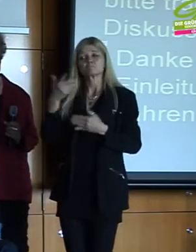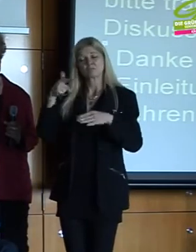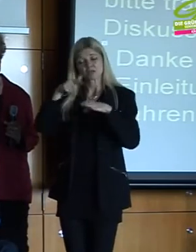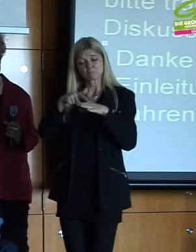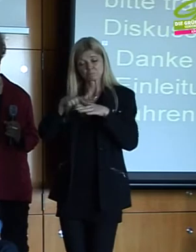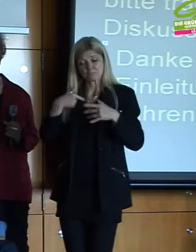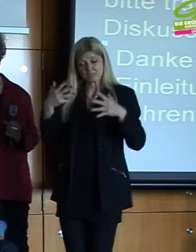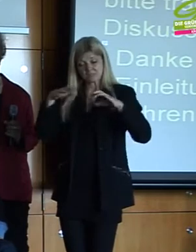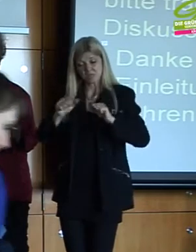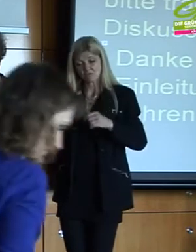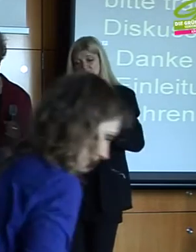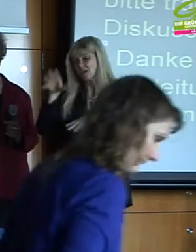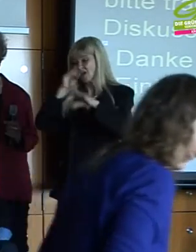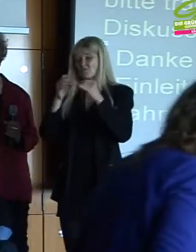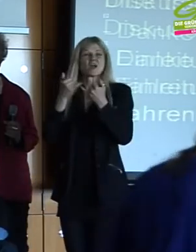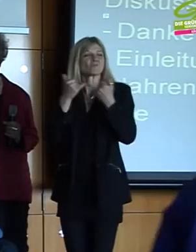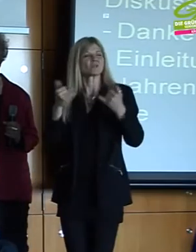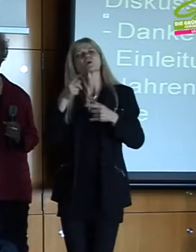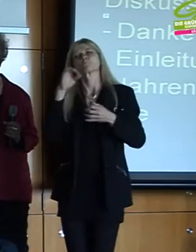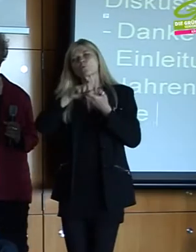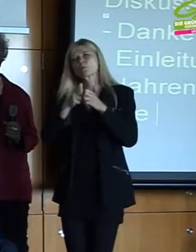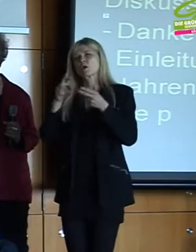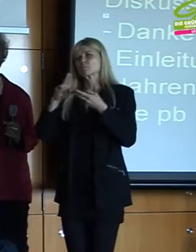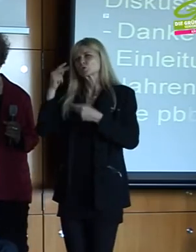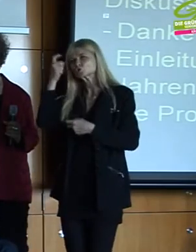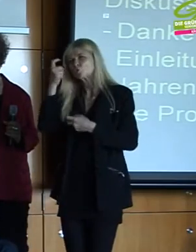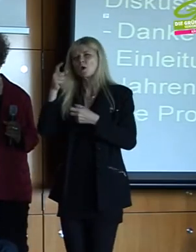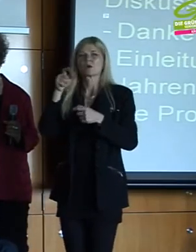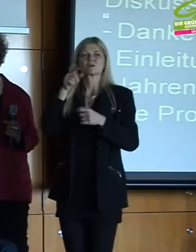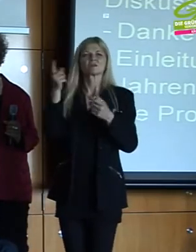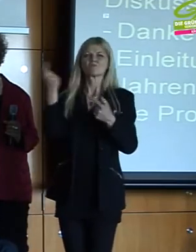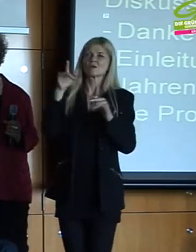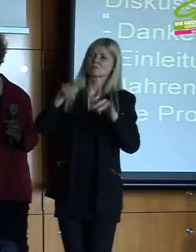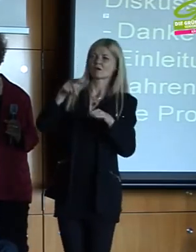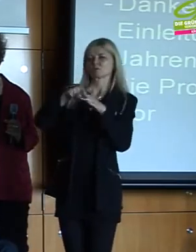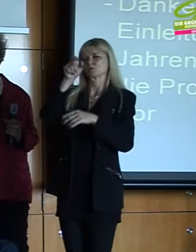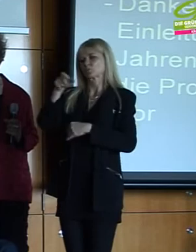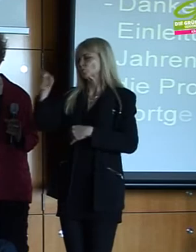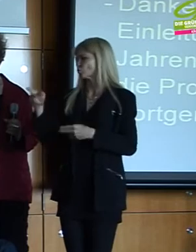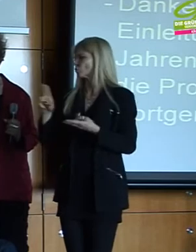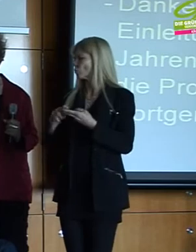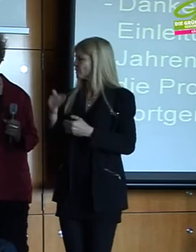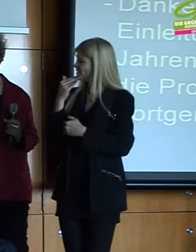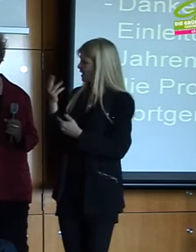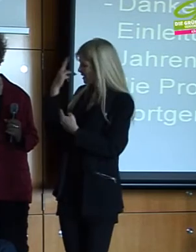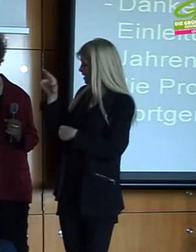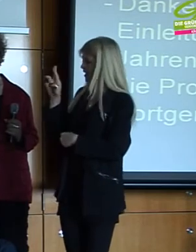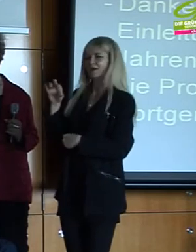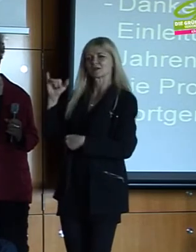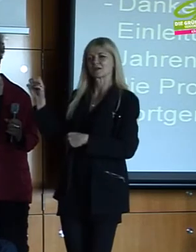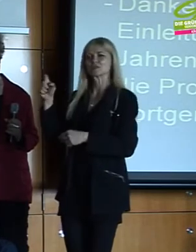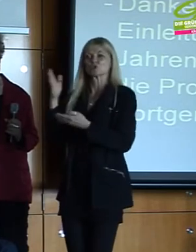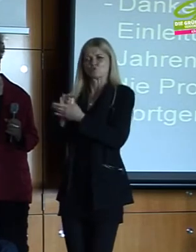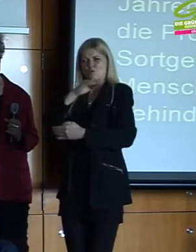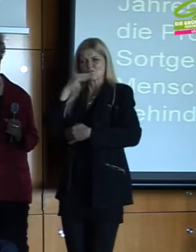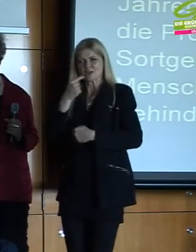die Probleme und die Sorgen der Menschen mit Behinderung. Und danke vorweg auch an Sie, Herr Dr. Ries. Sie haben mir schon sehr viel vorweggenommen, weil ich